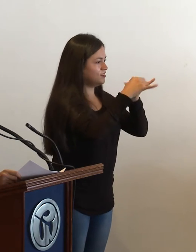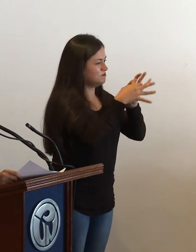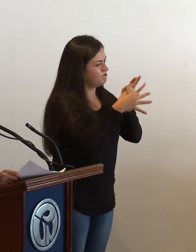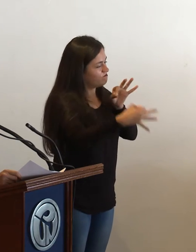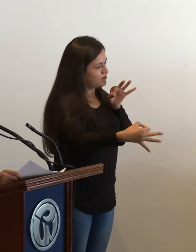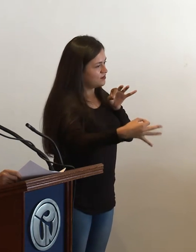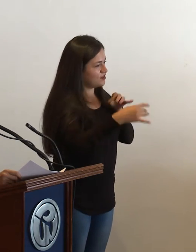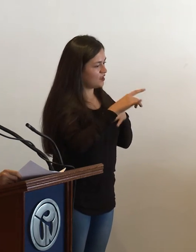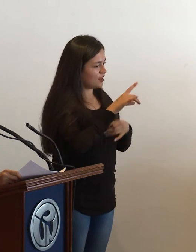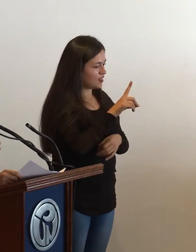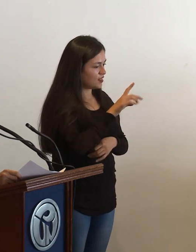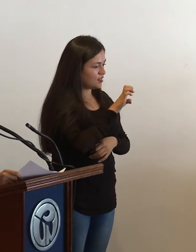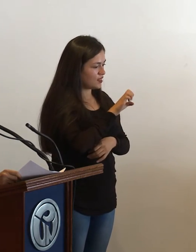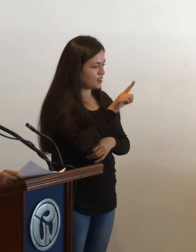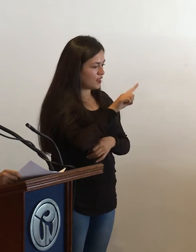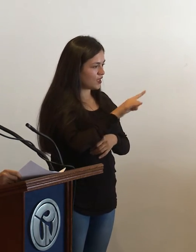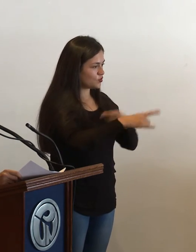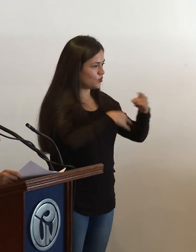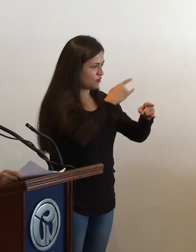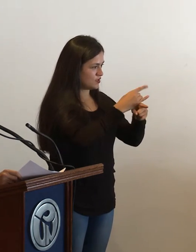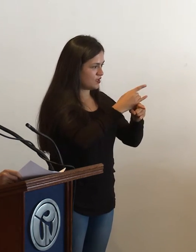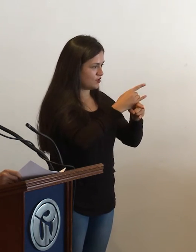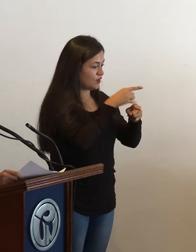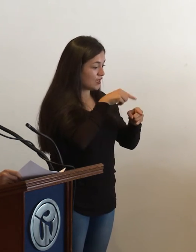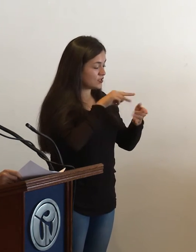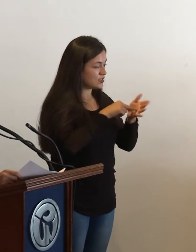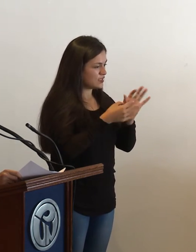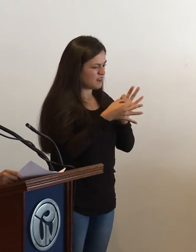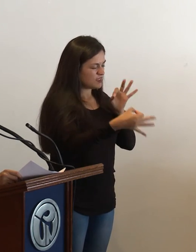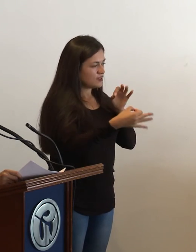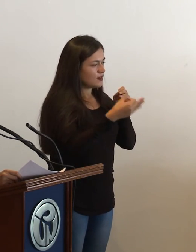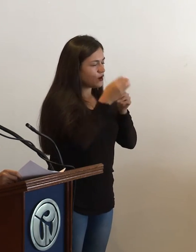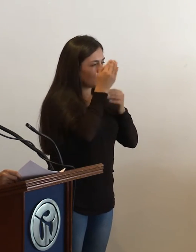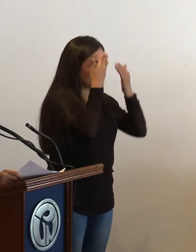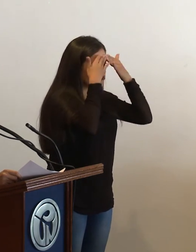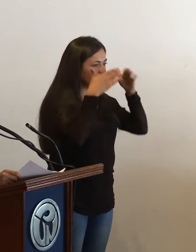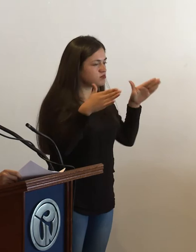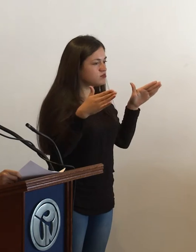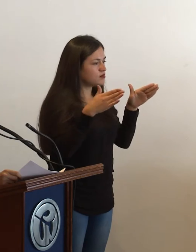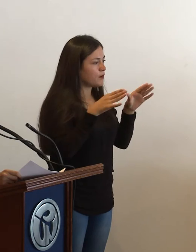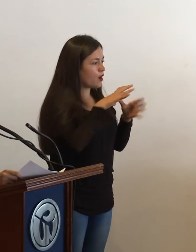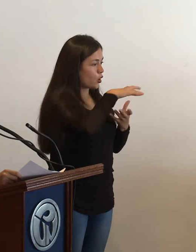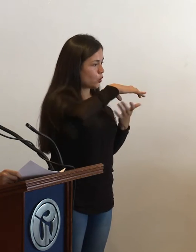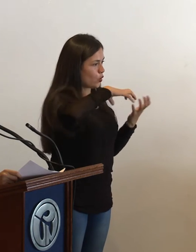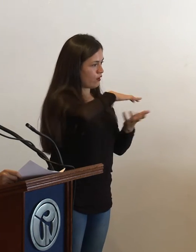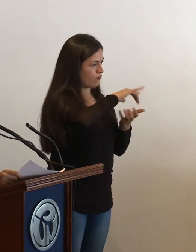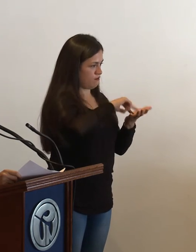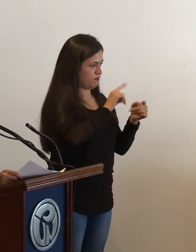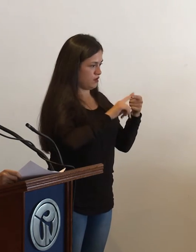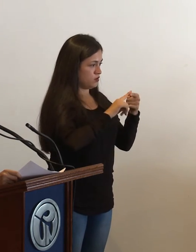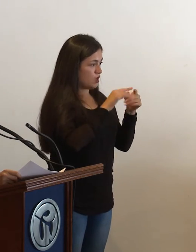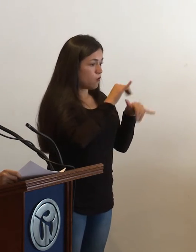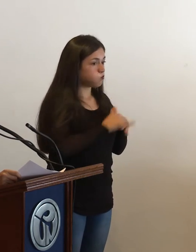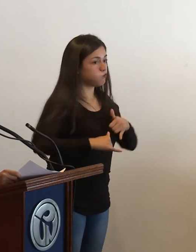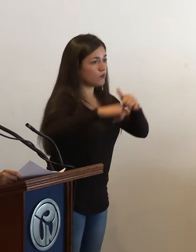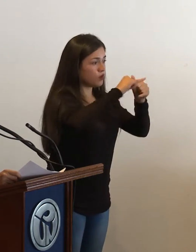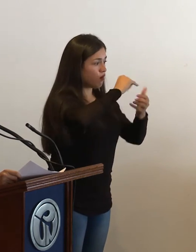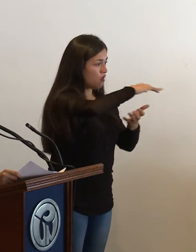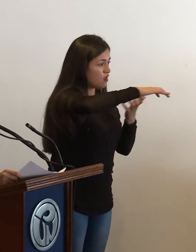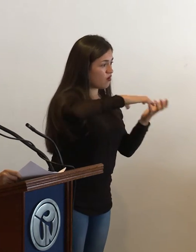desuniversalización que nos abre a no solamente una desuniversalización geográfica,